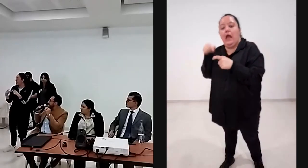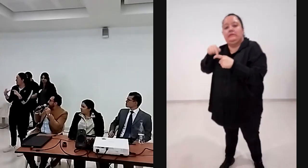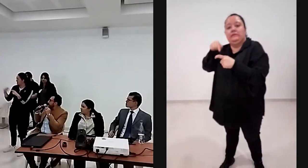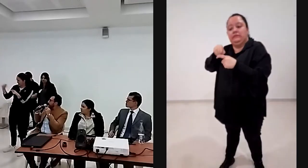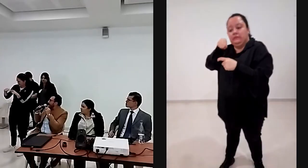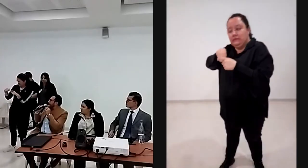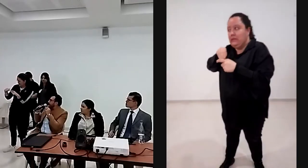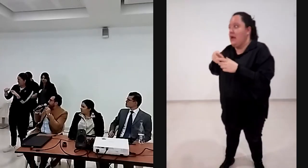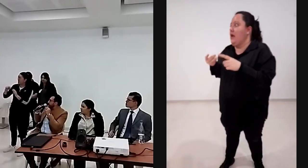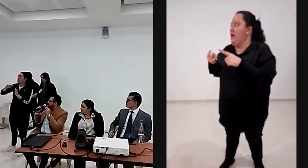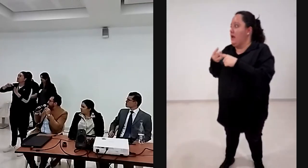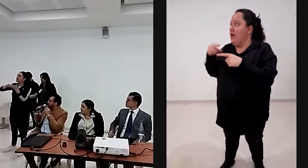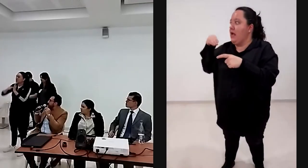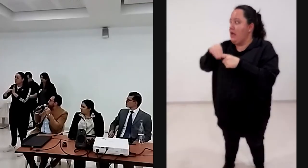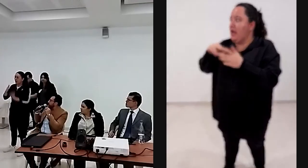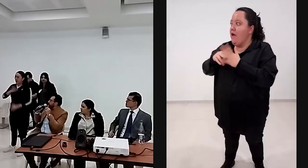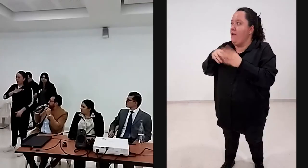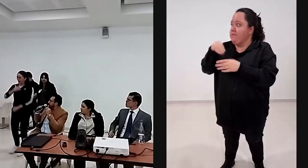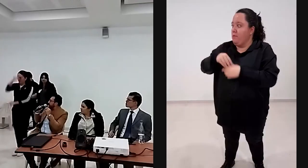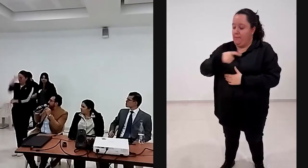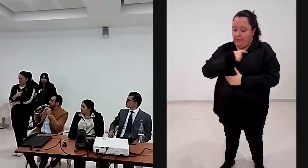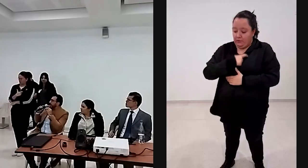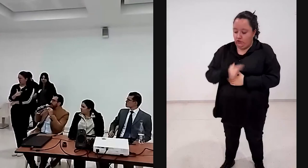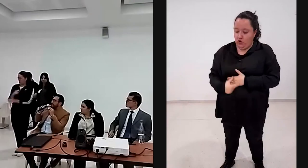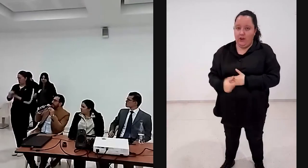a la persona